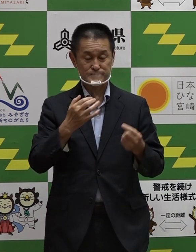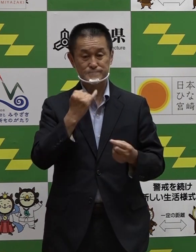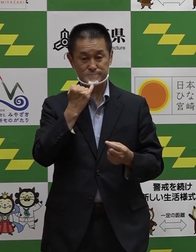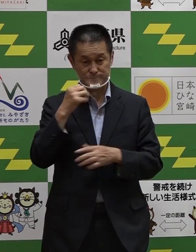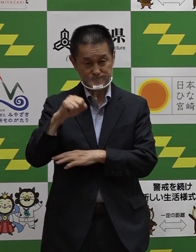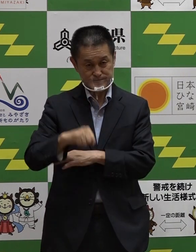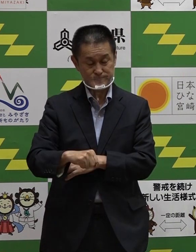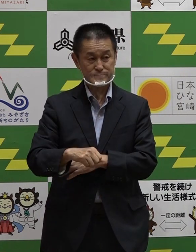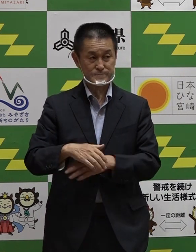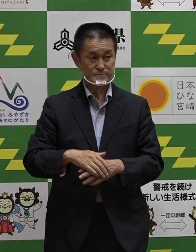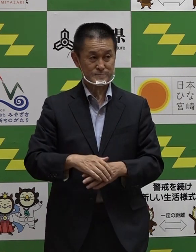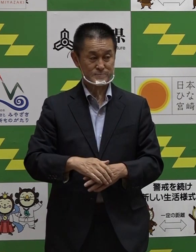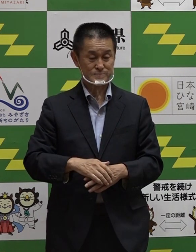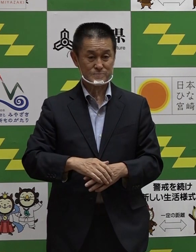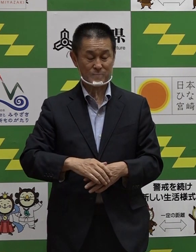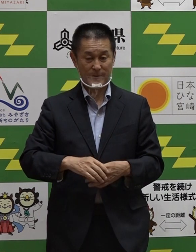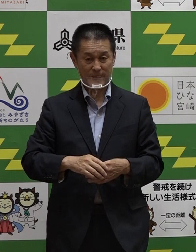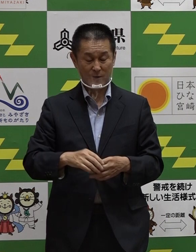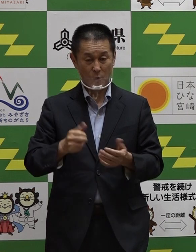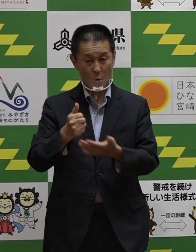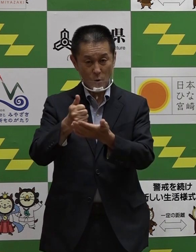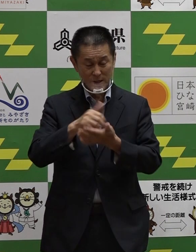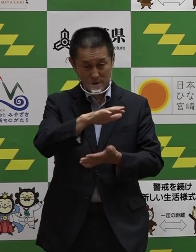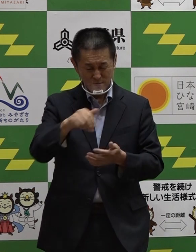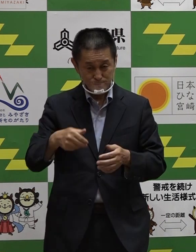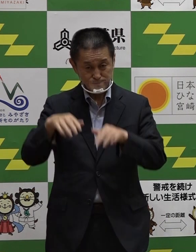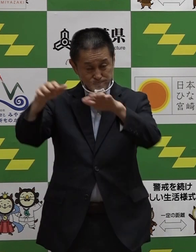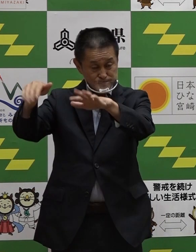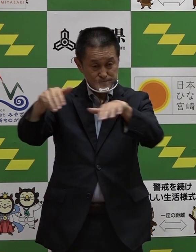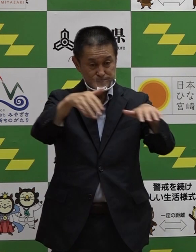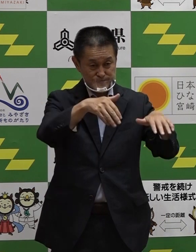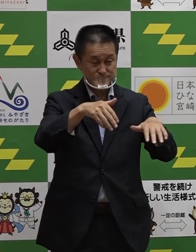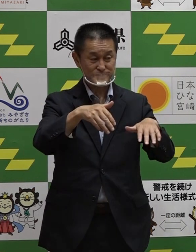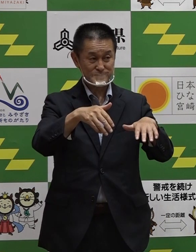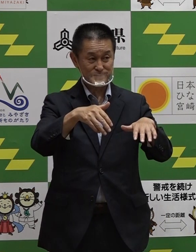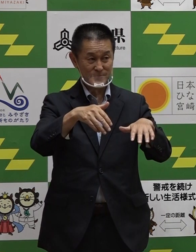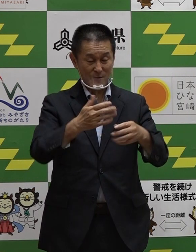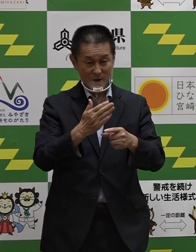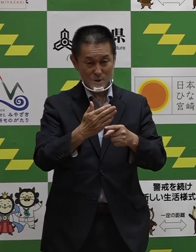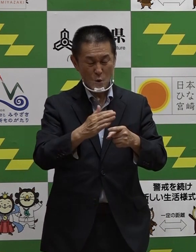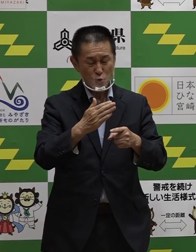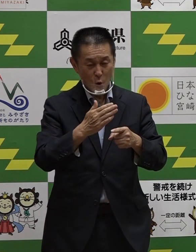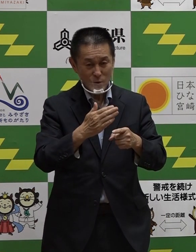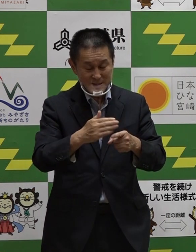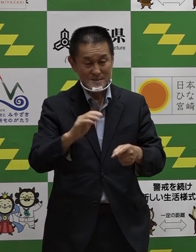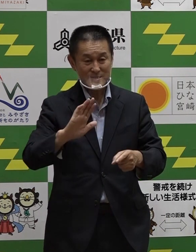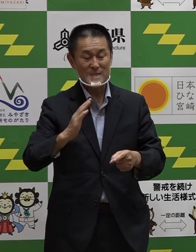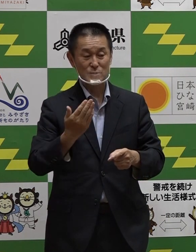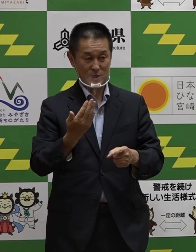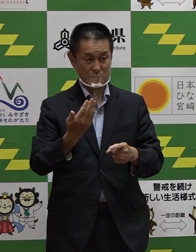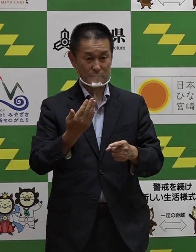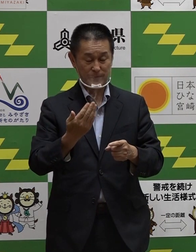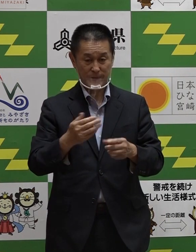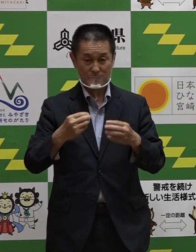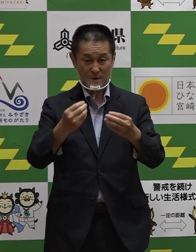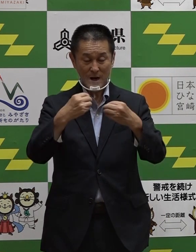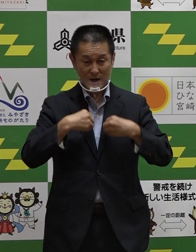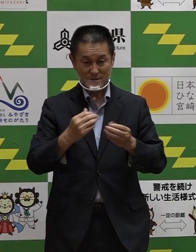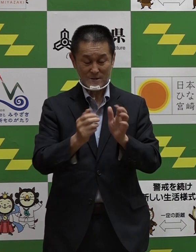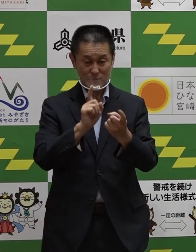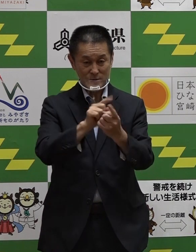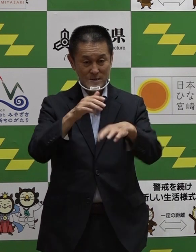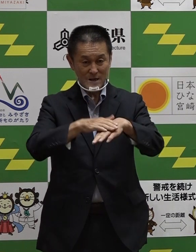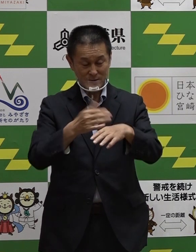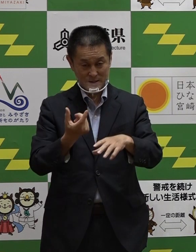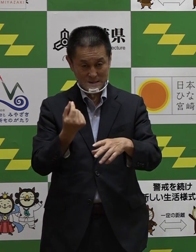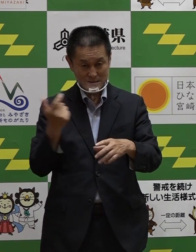い、 呼び込み自体は、まあまあ、徐々に、もちろん徐々にというか、その、はい、感染対策をしっか